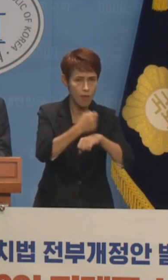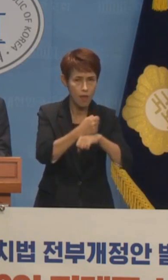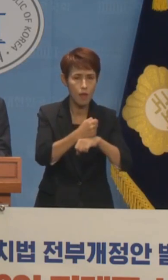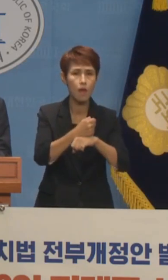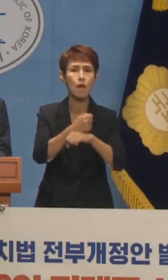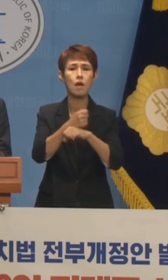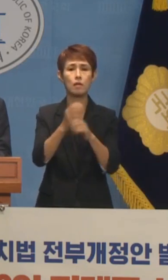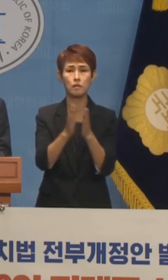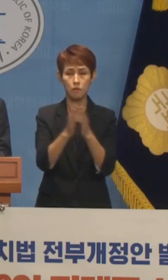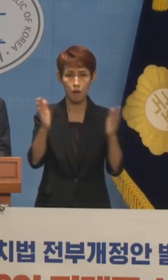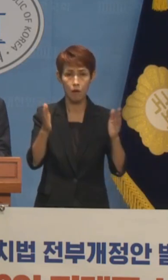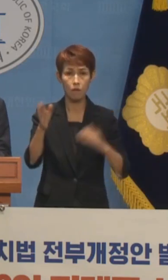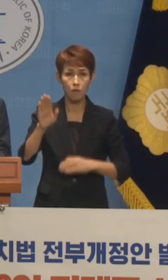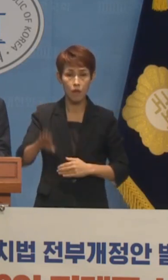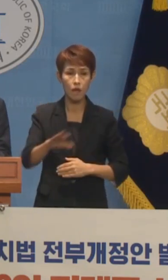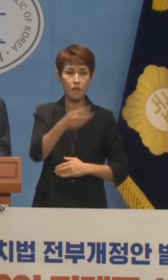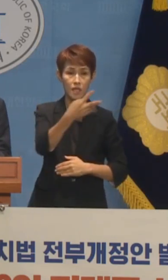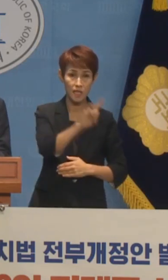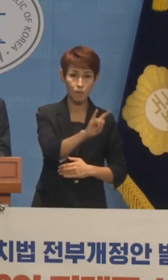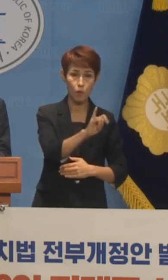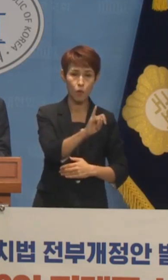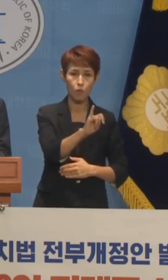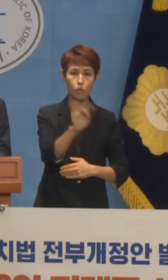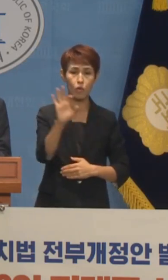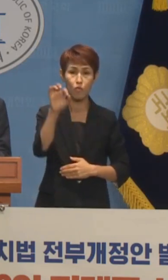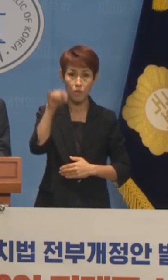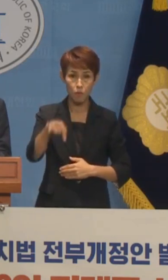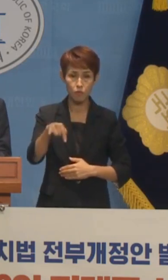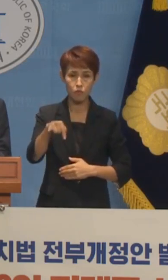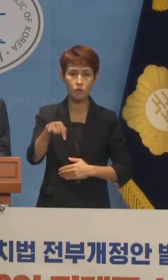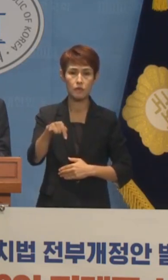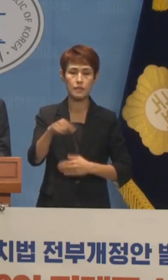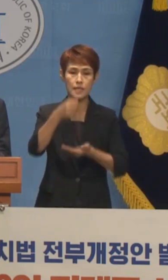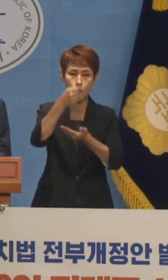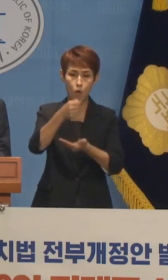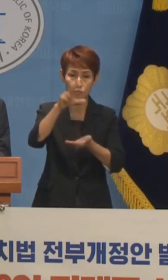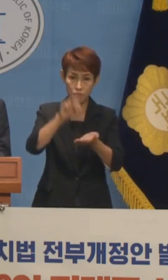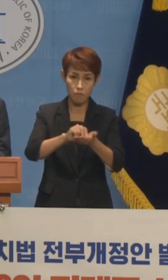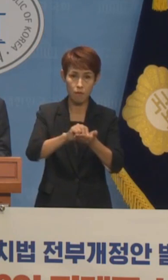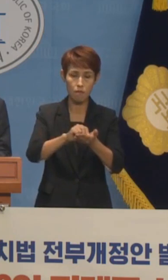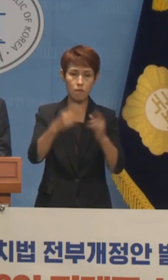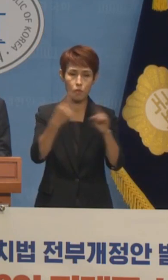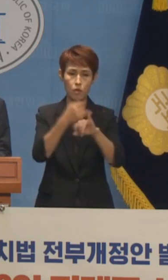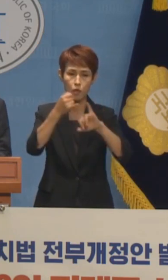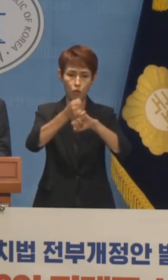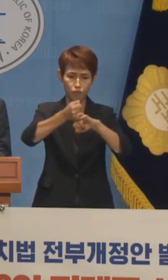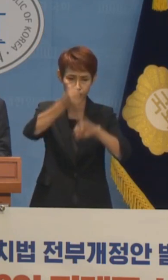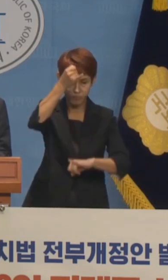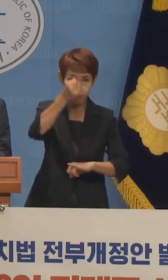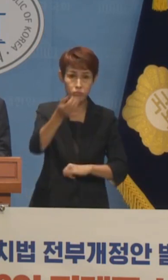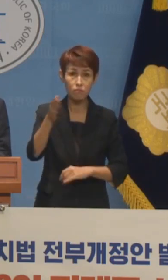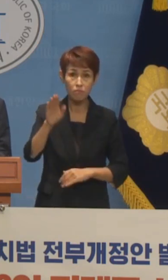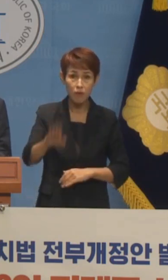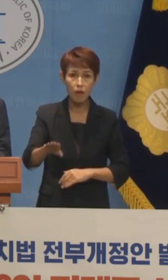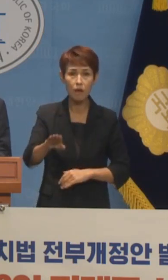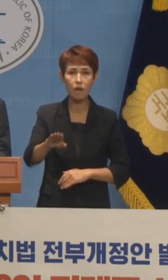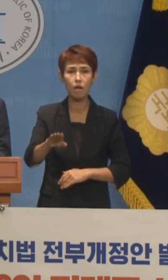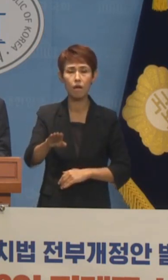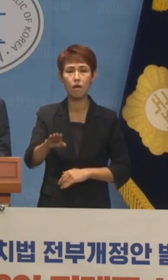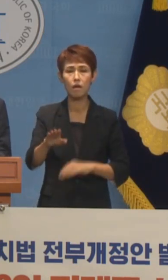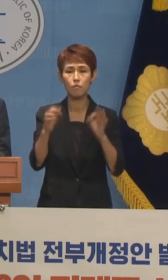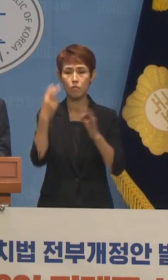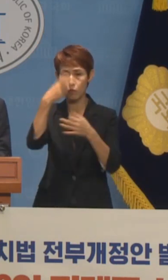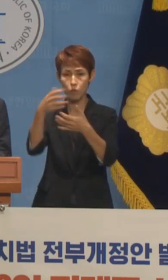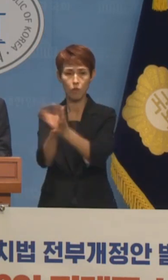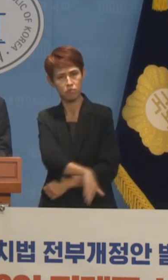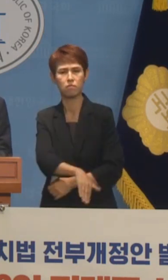팀원과 임프가 자본 잠식 상태 개선 약속을 단 한 번도 준수하지 않았음에도 사실상 손을 놓고